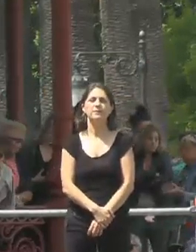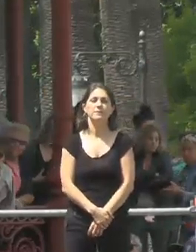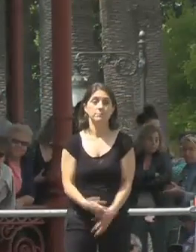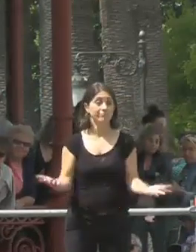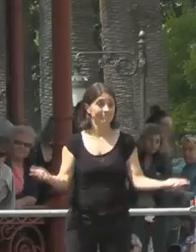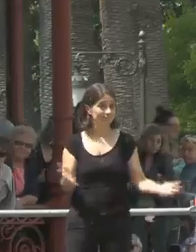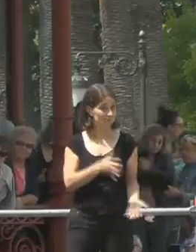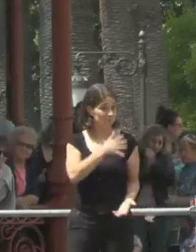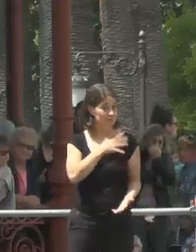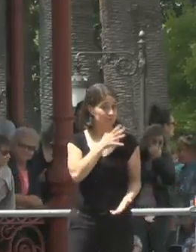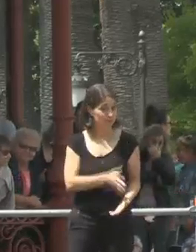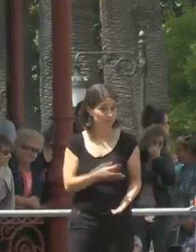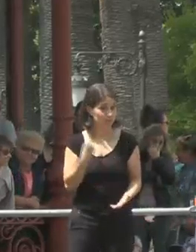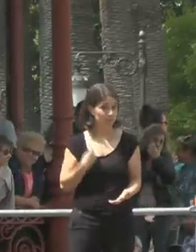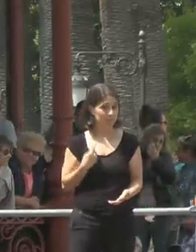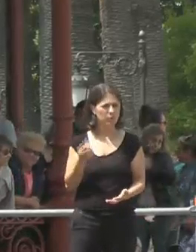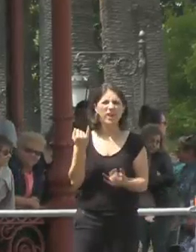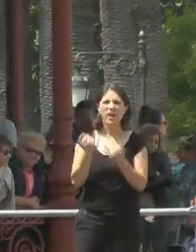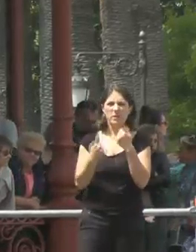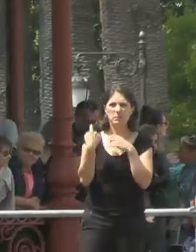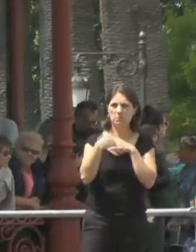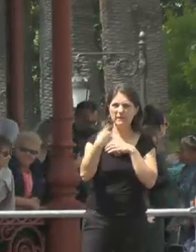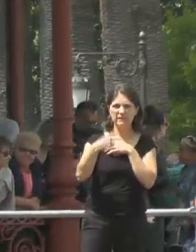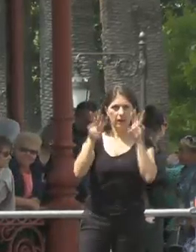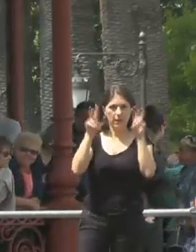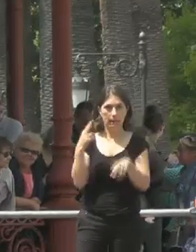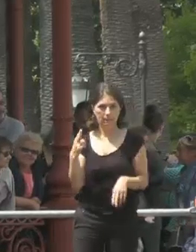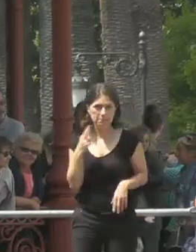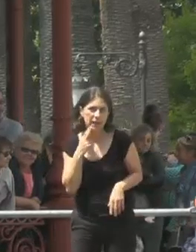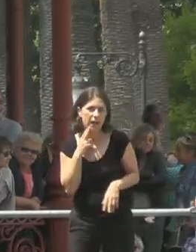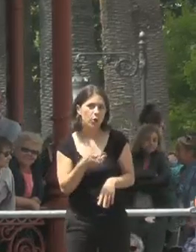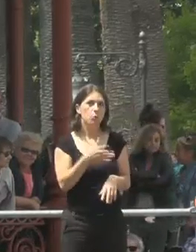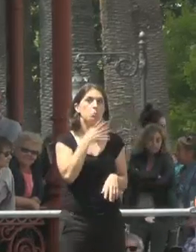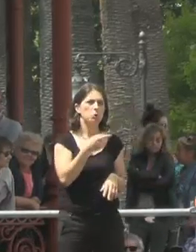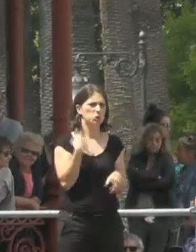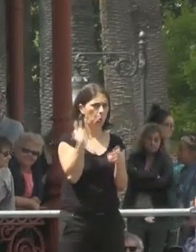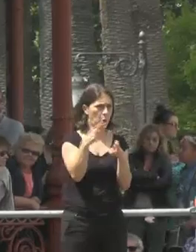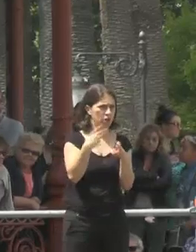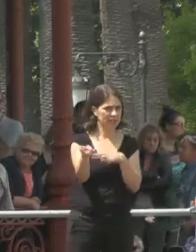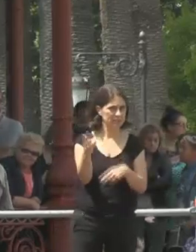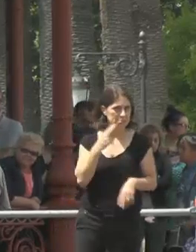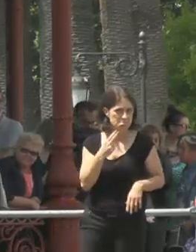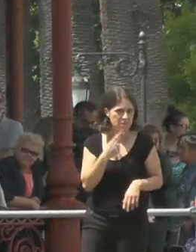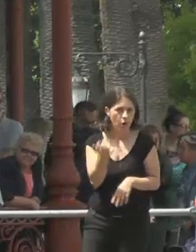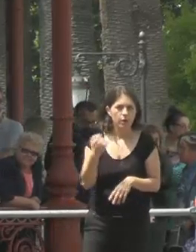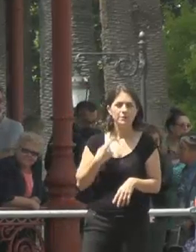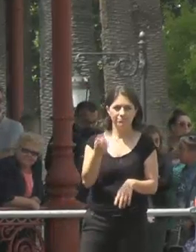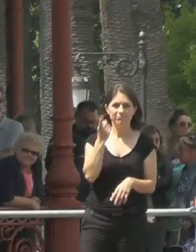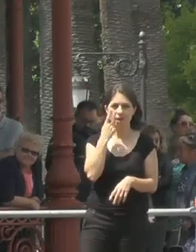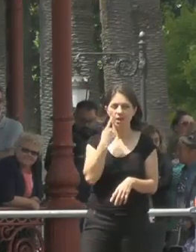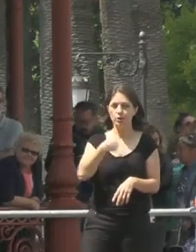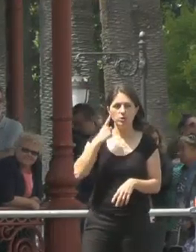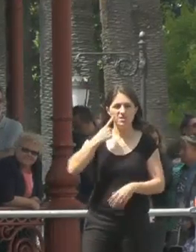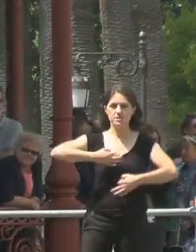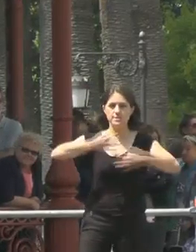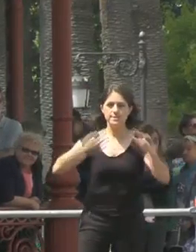Por eso los mensajes del miedo, por eso las políticas del miedo. Mirad, yo estoy convencida